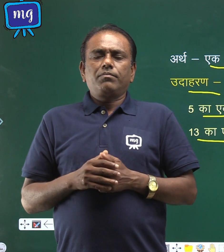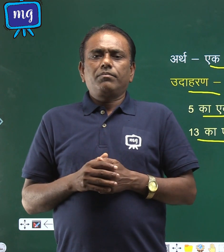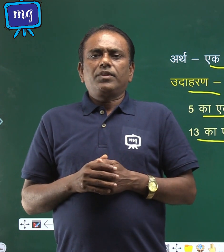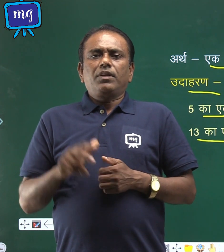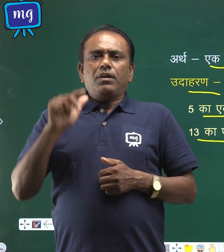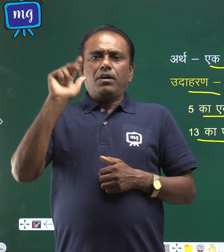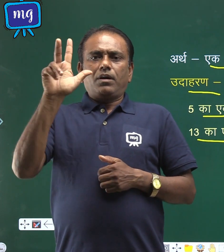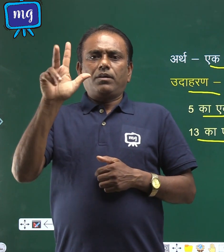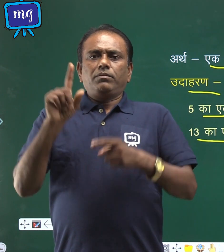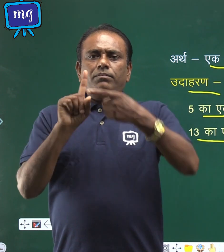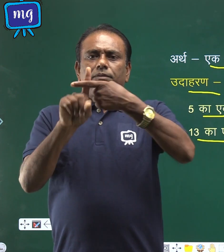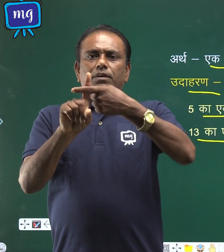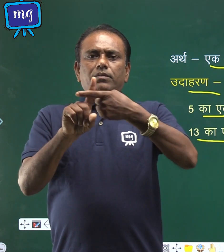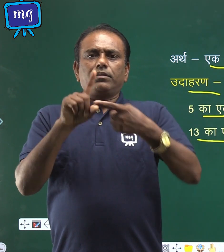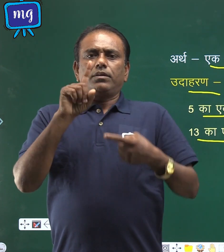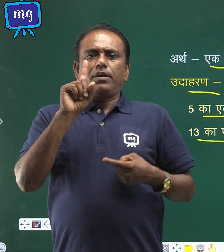8 प्लस 1